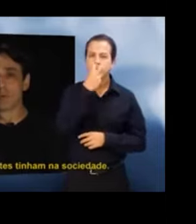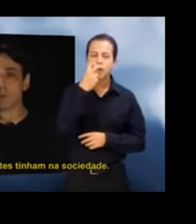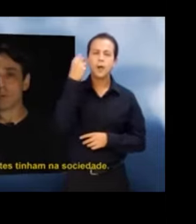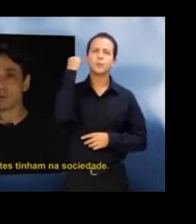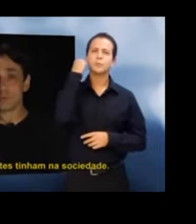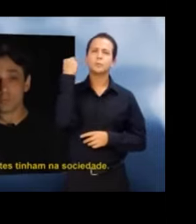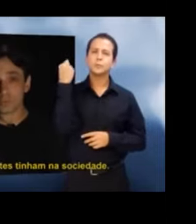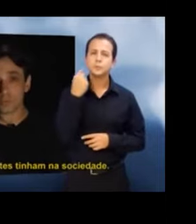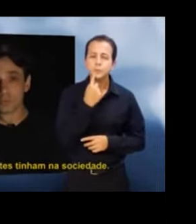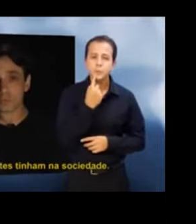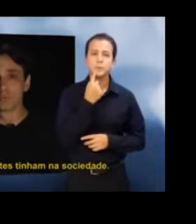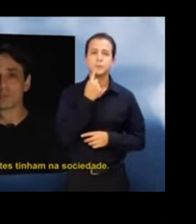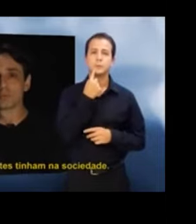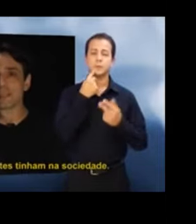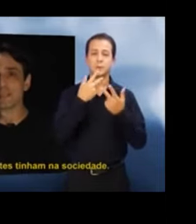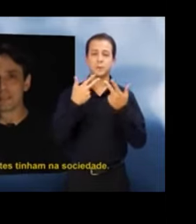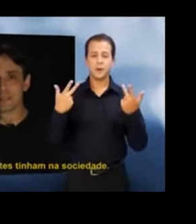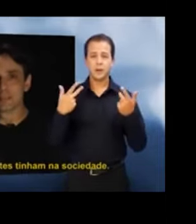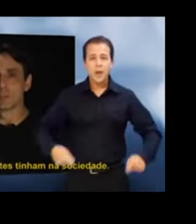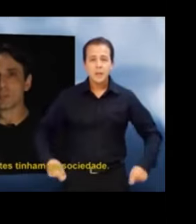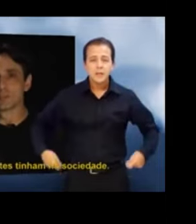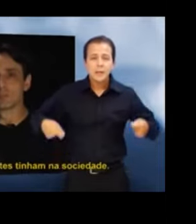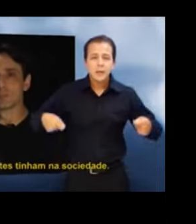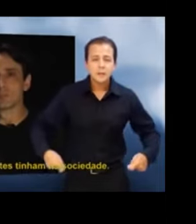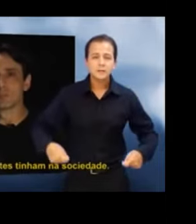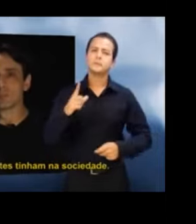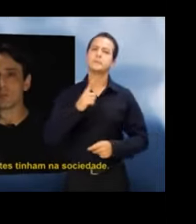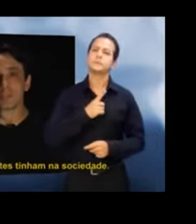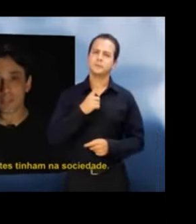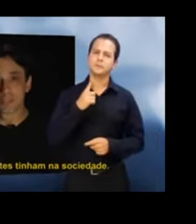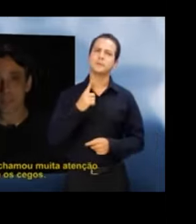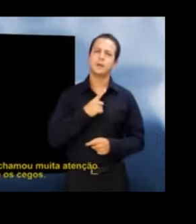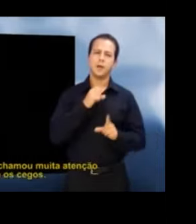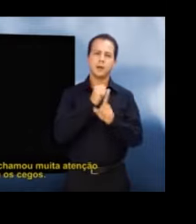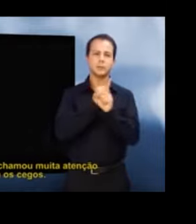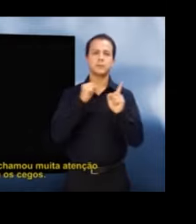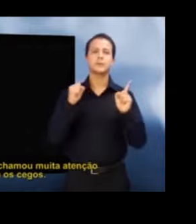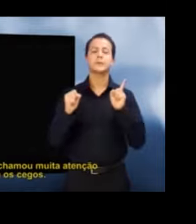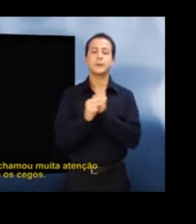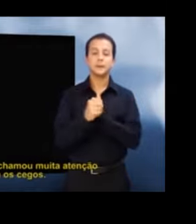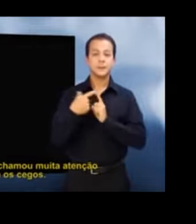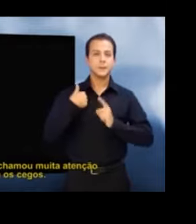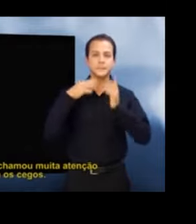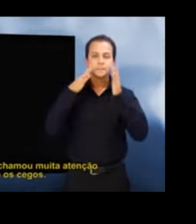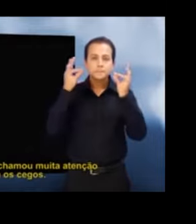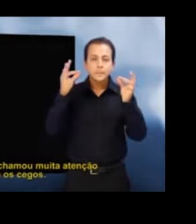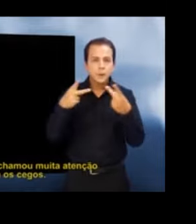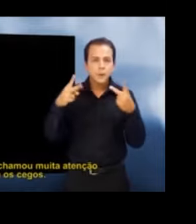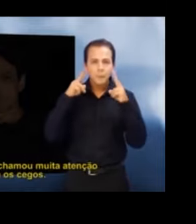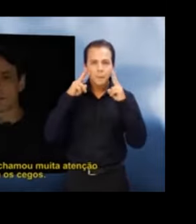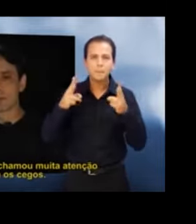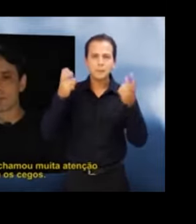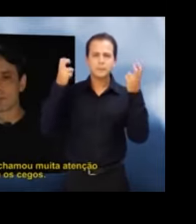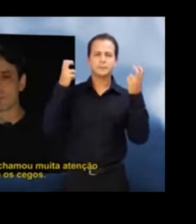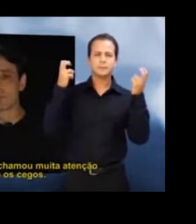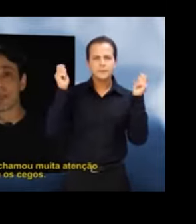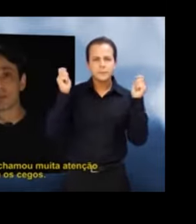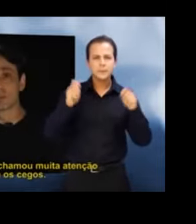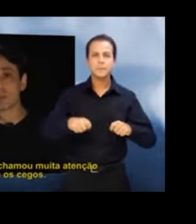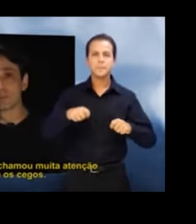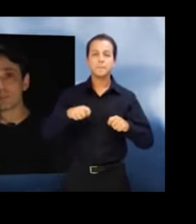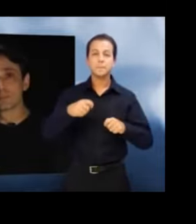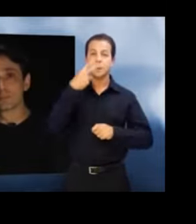surdos, os mudos, os cadeirantes tinham na sociedade. Uma coisa me chamou muito a atenção foi